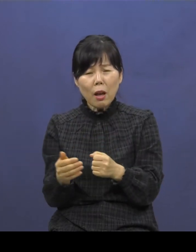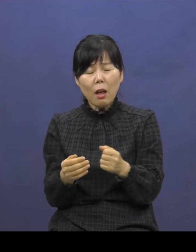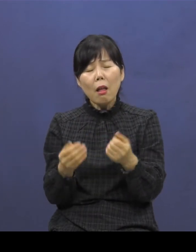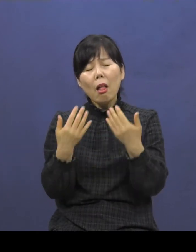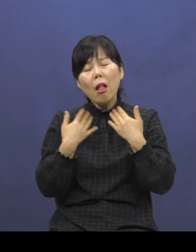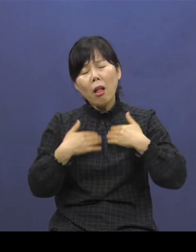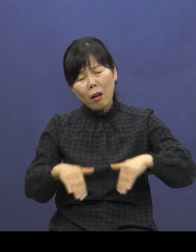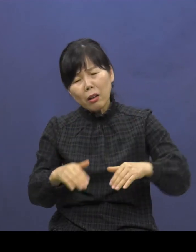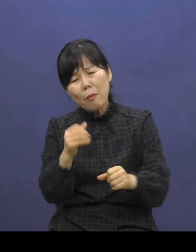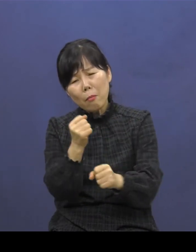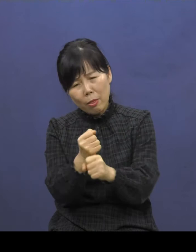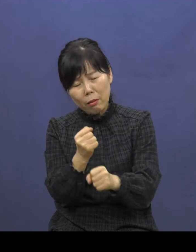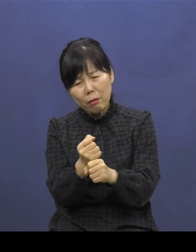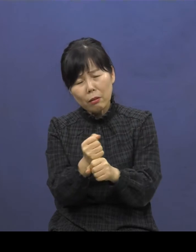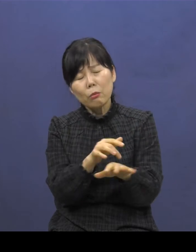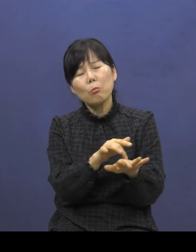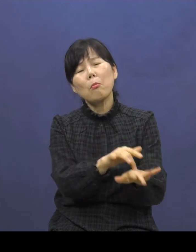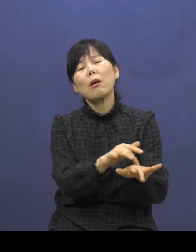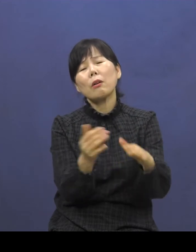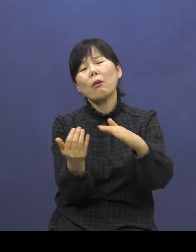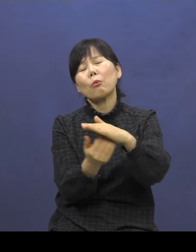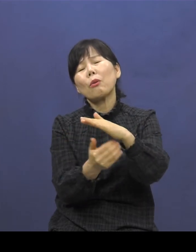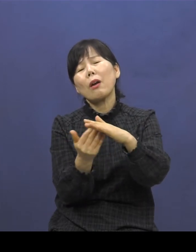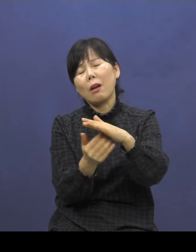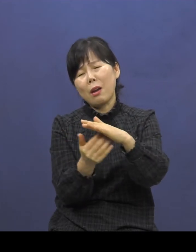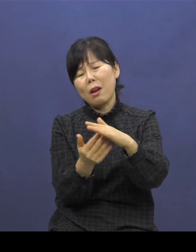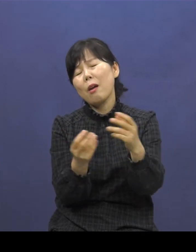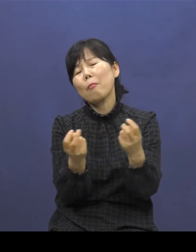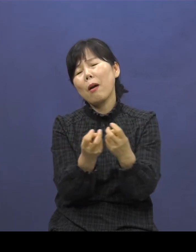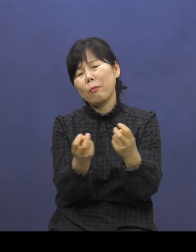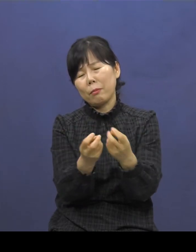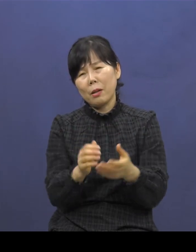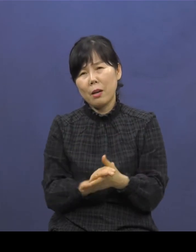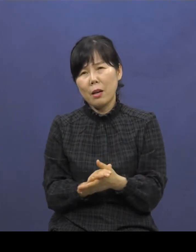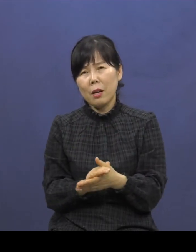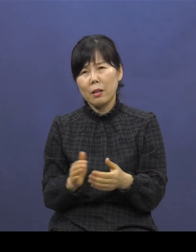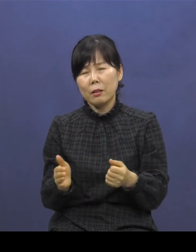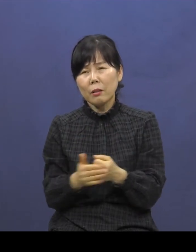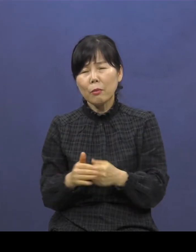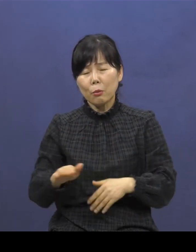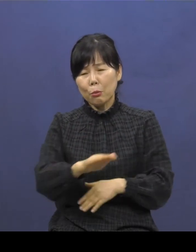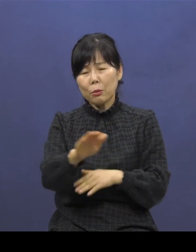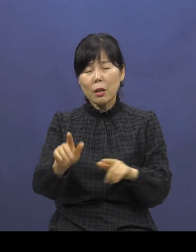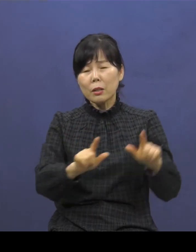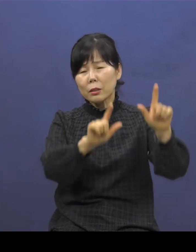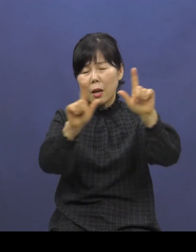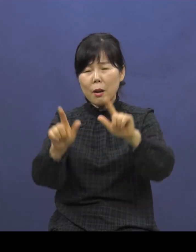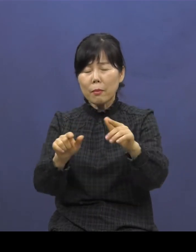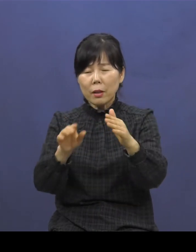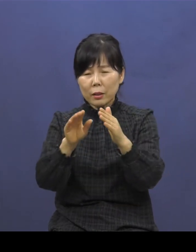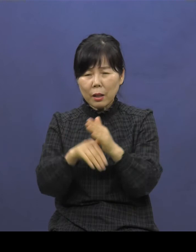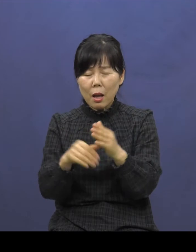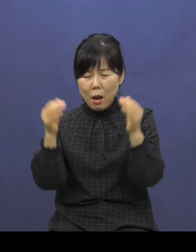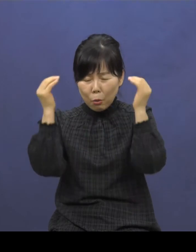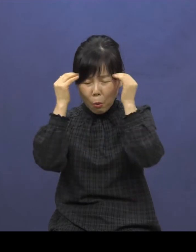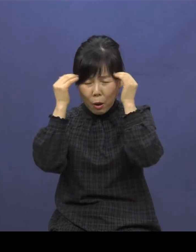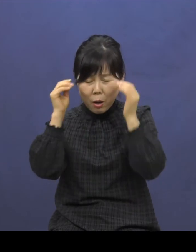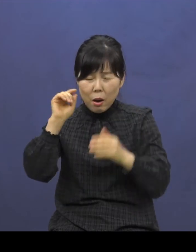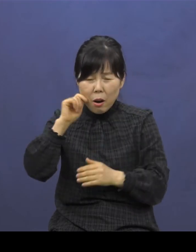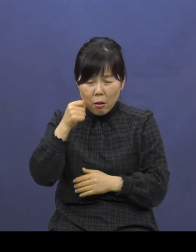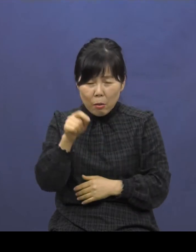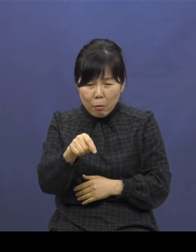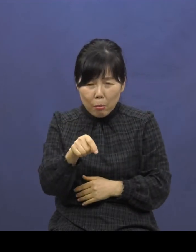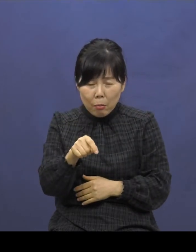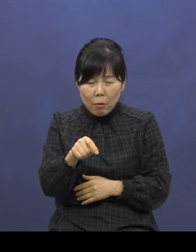이게 마귀의 계략이라고 말할 수가 있는 거예요. 여러분, 우리의 신앙이 삶의 고난과